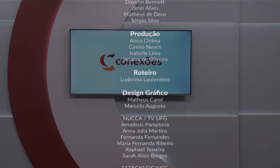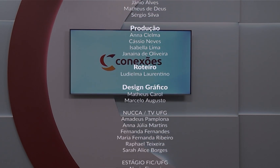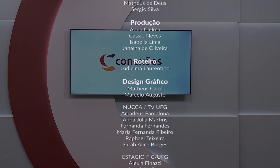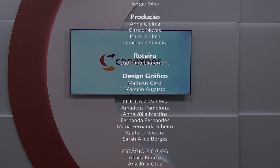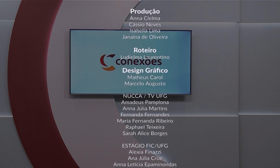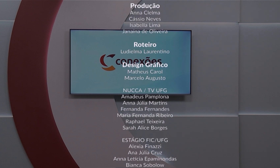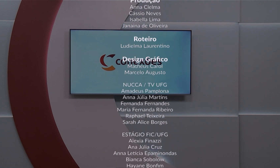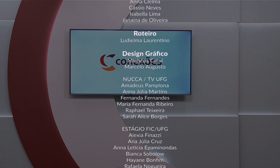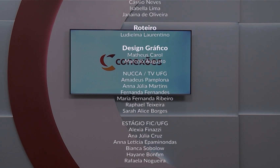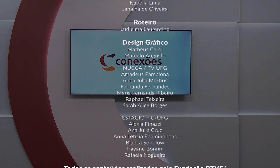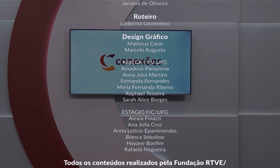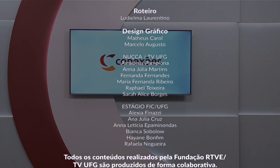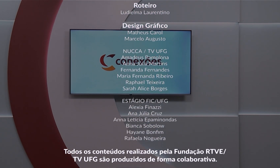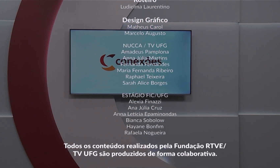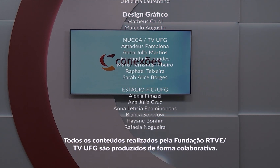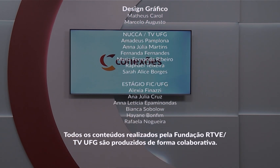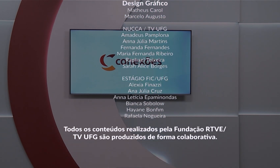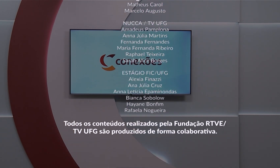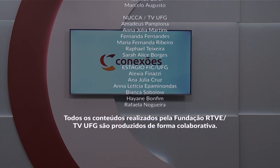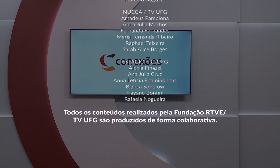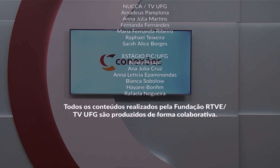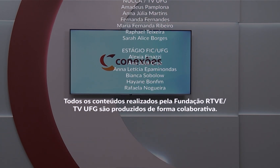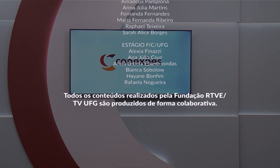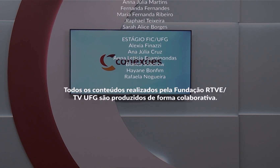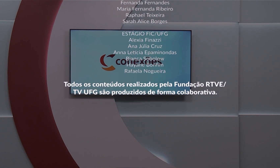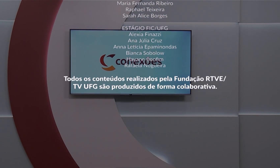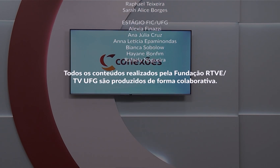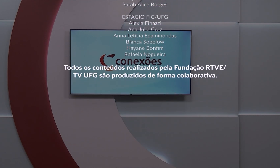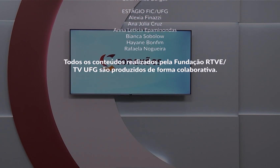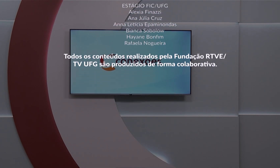Tchau! Tchau! Tchau!